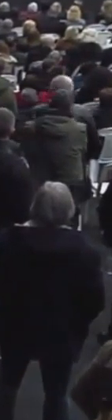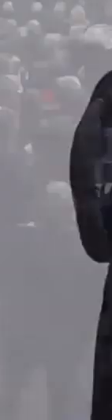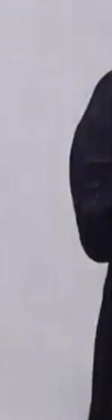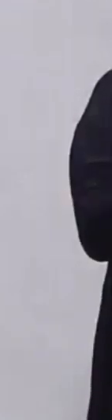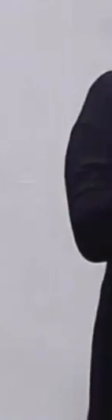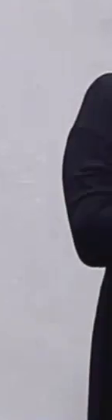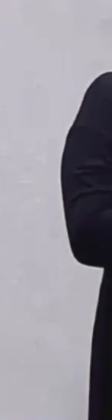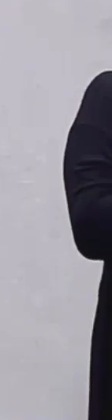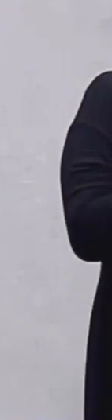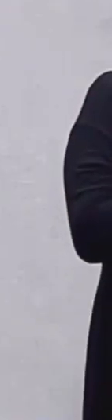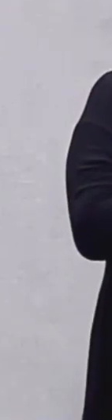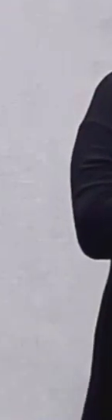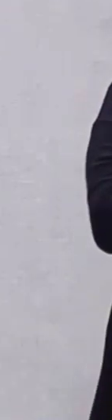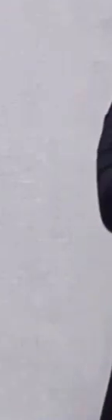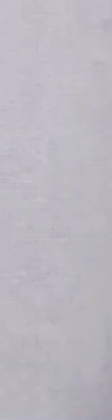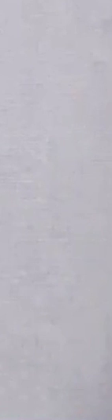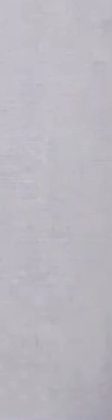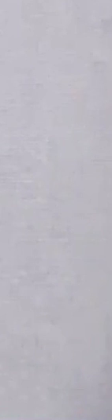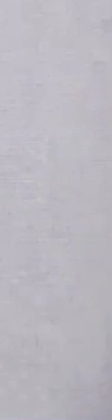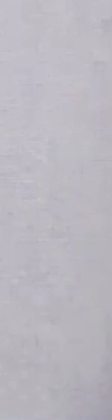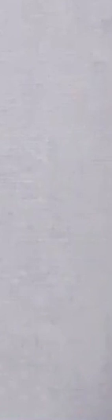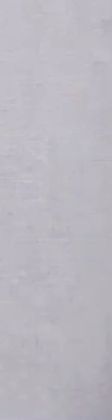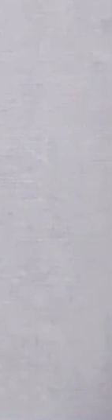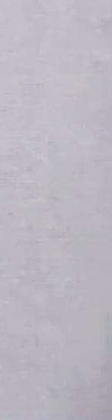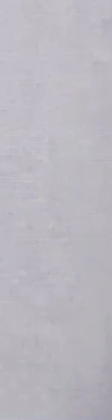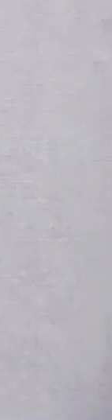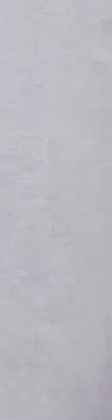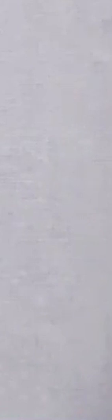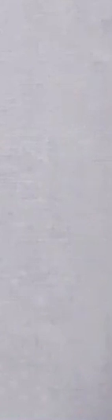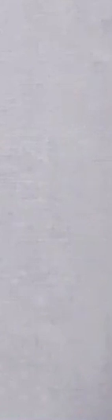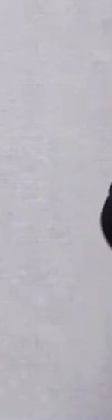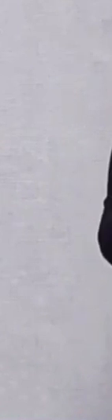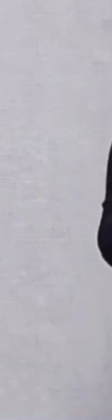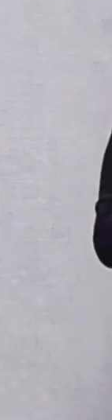είναι πρόεδρος του Πολιτιστικού Οργανισμού του Δήμου Πατρέων. Η Βίβιαν